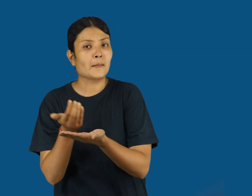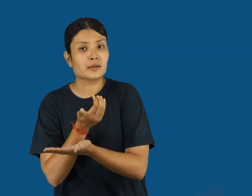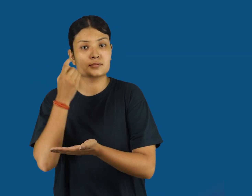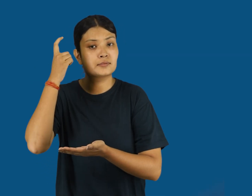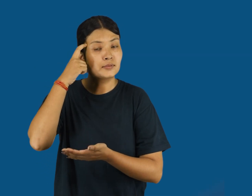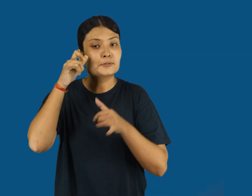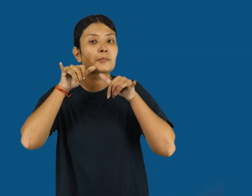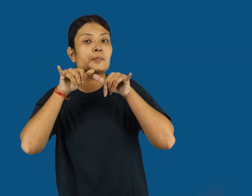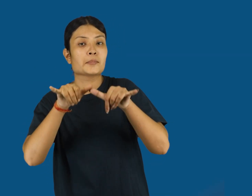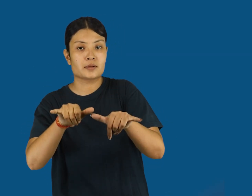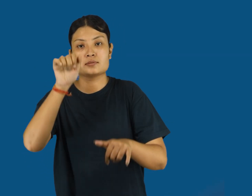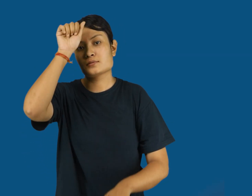HIVबाट बच्ने उपायहरू: